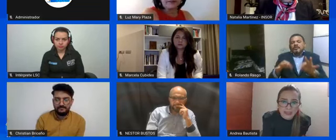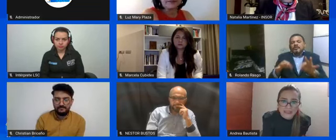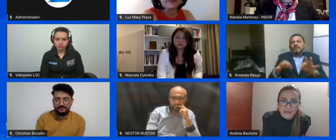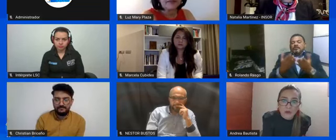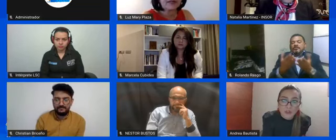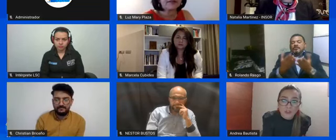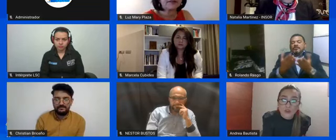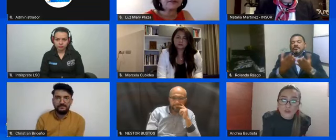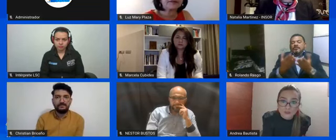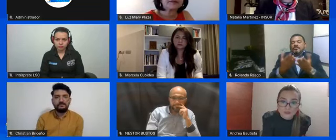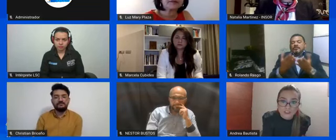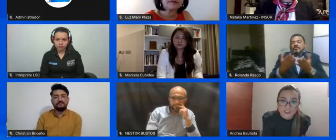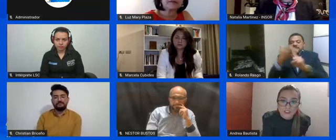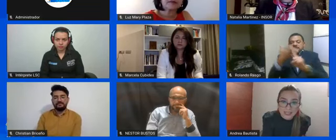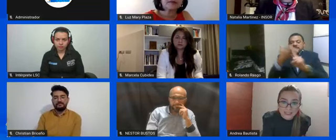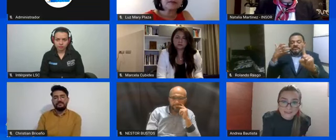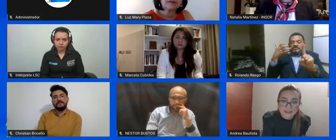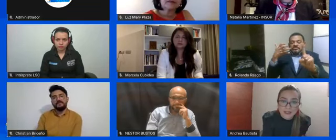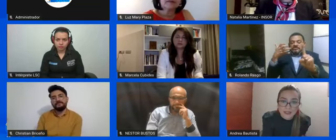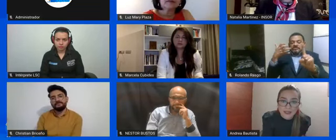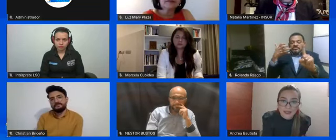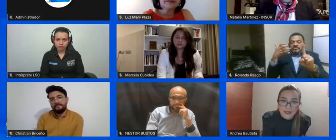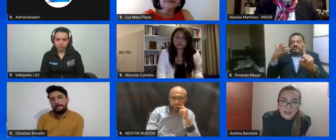vi el trabajo de todos los profesionales